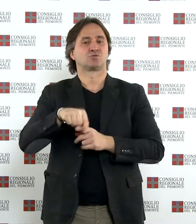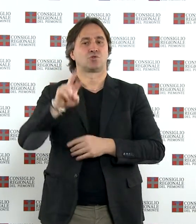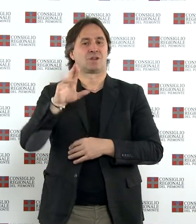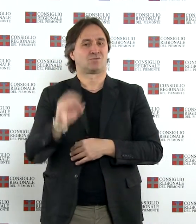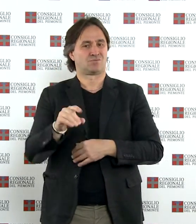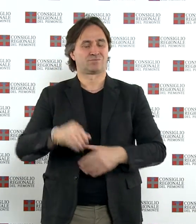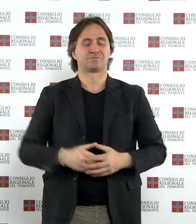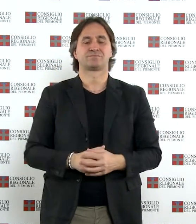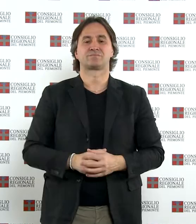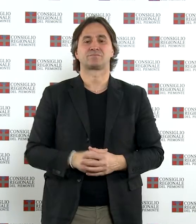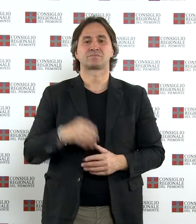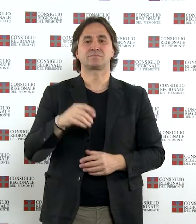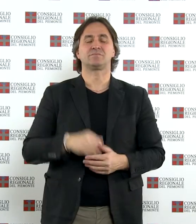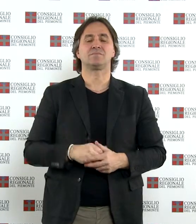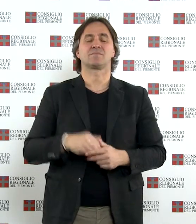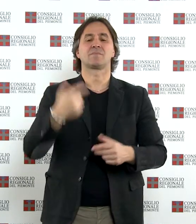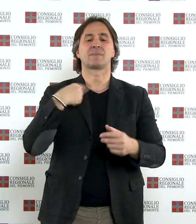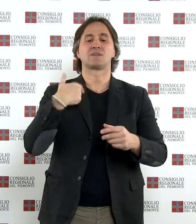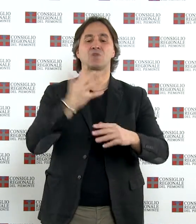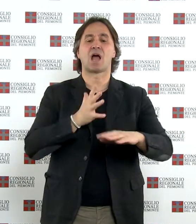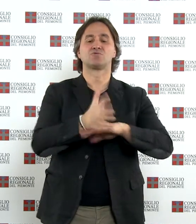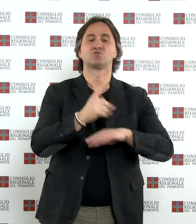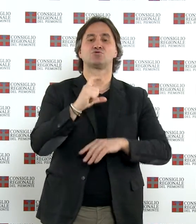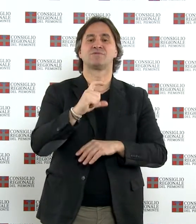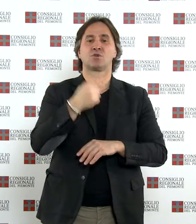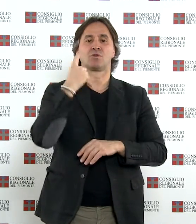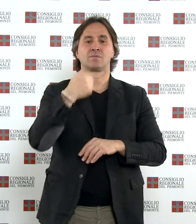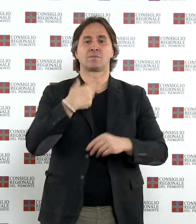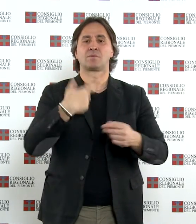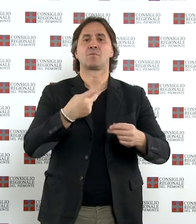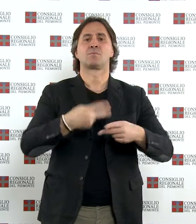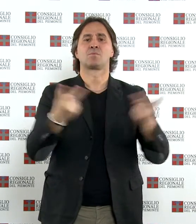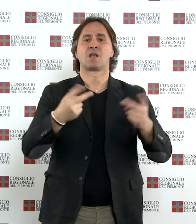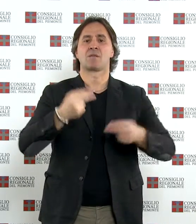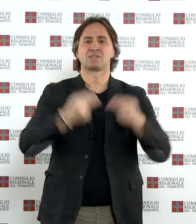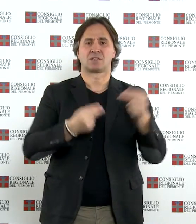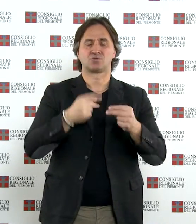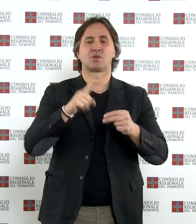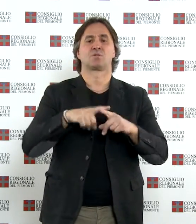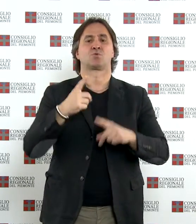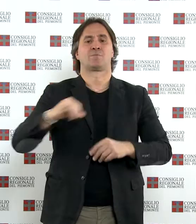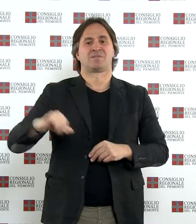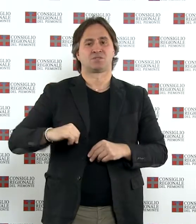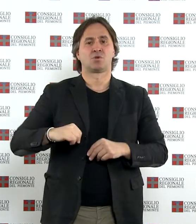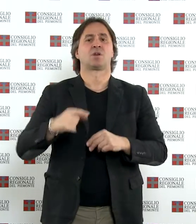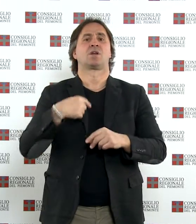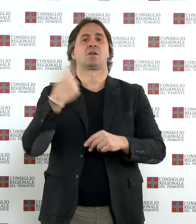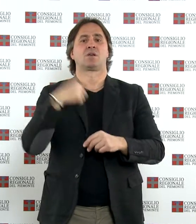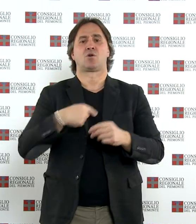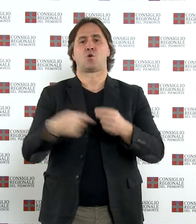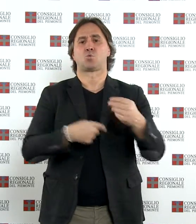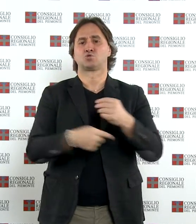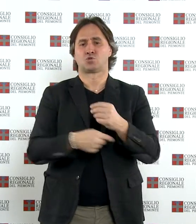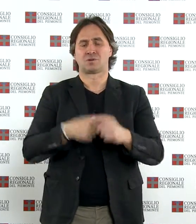Accesso civico a tutti i documenti e agli atti della pubblica amministrazione e prevenzione della corruzione. Sono stati questi i temi della giornata